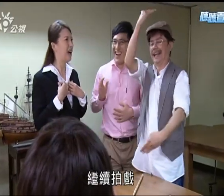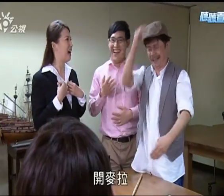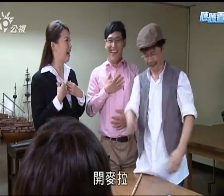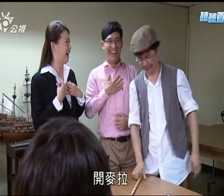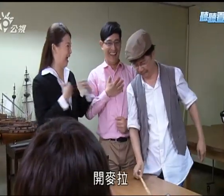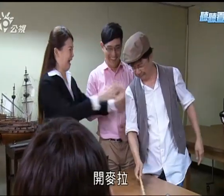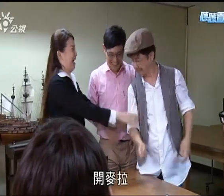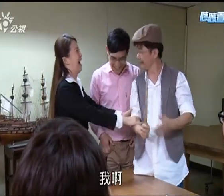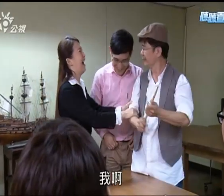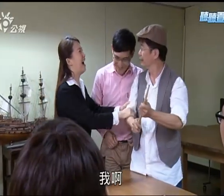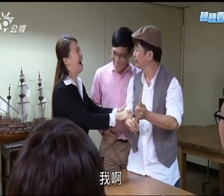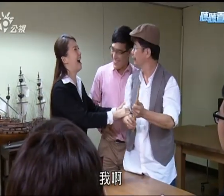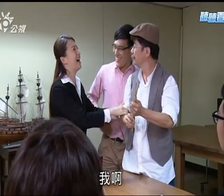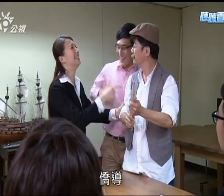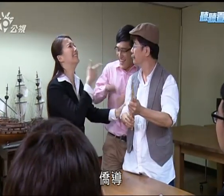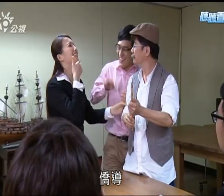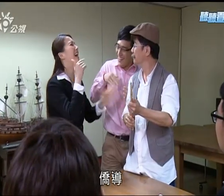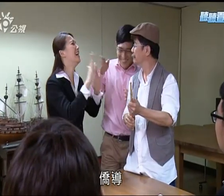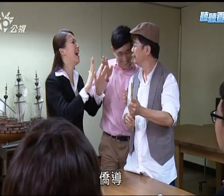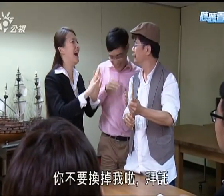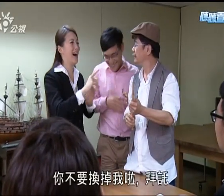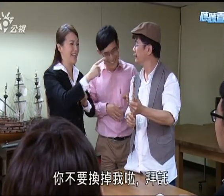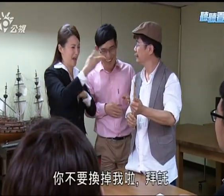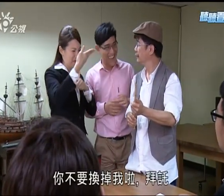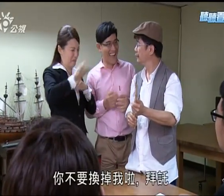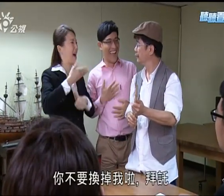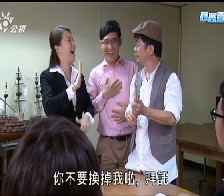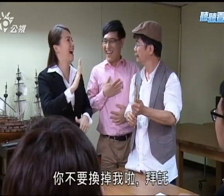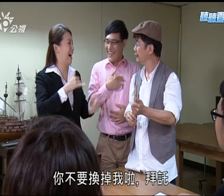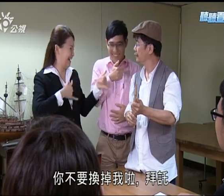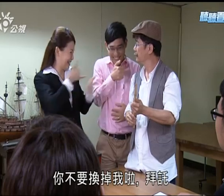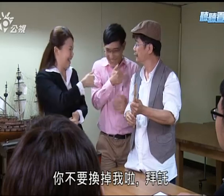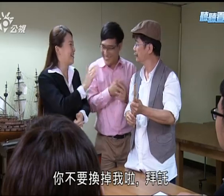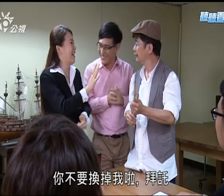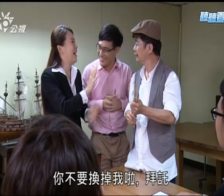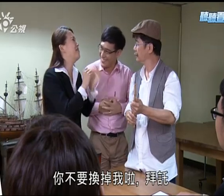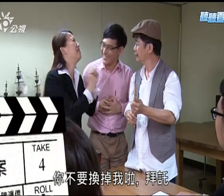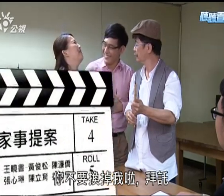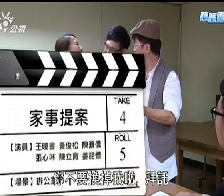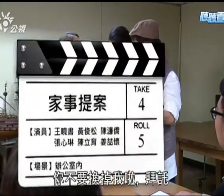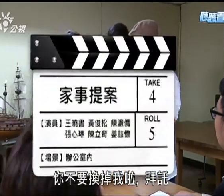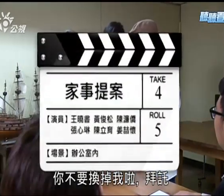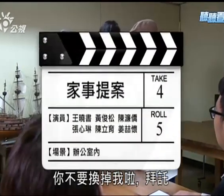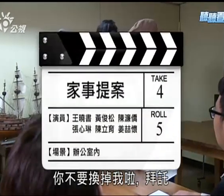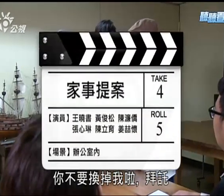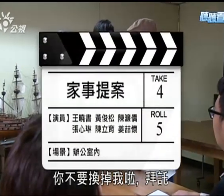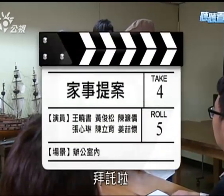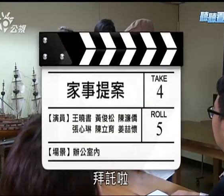开门啊！ 我哎呦，乔导，你不要换掉我啦！ 不， 拜托， 谢谢 啊、拜托